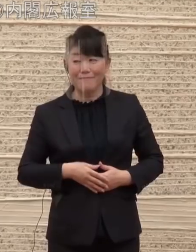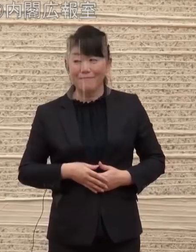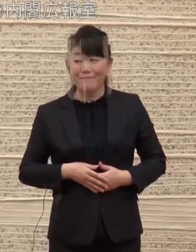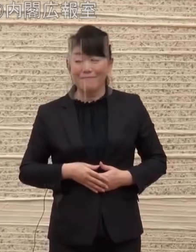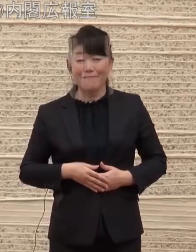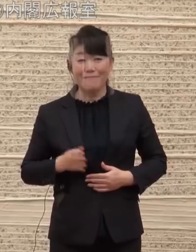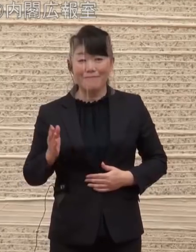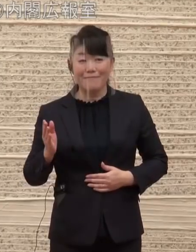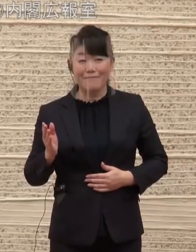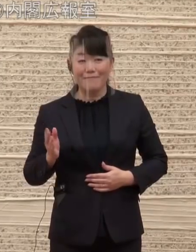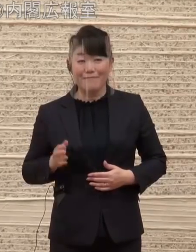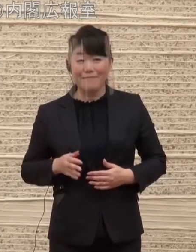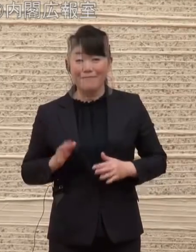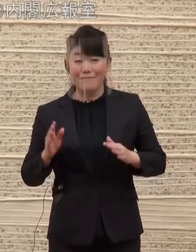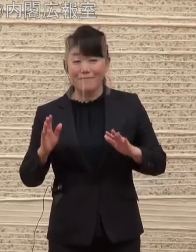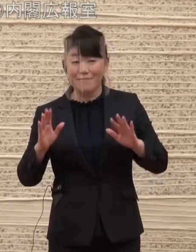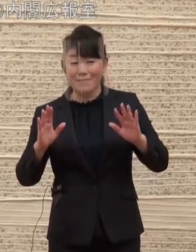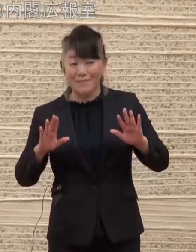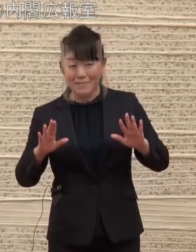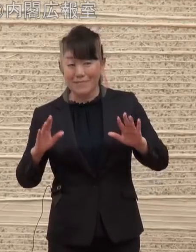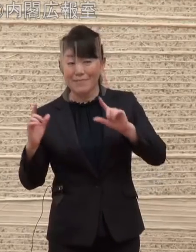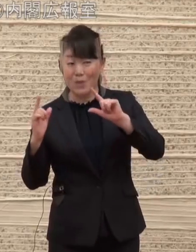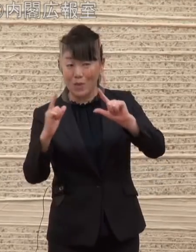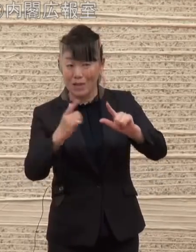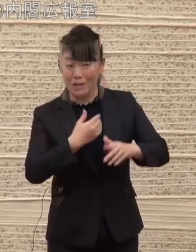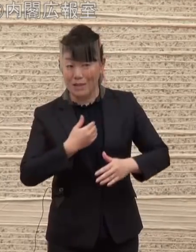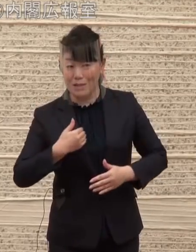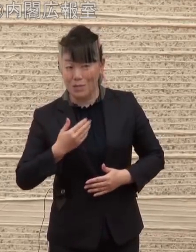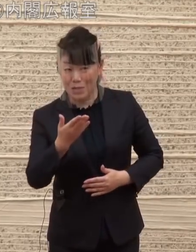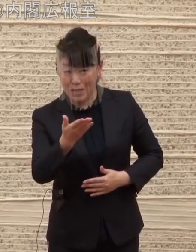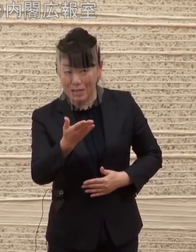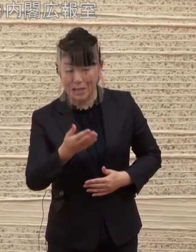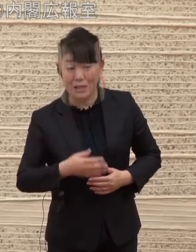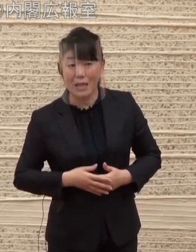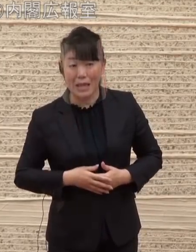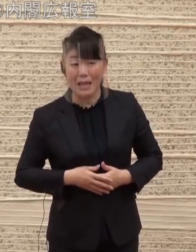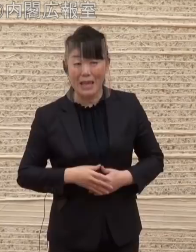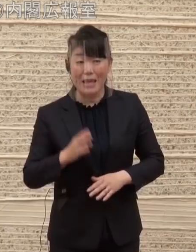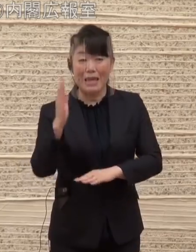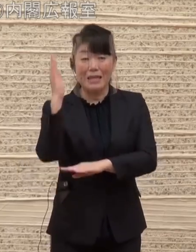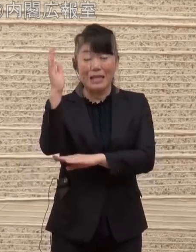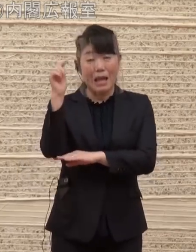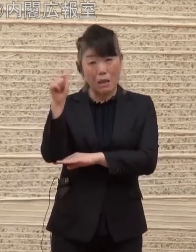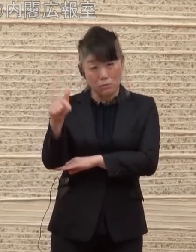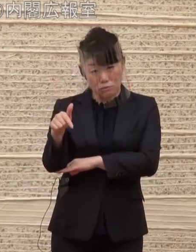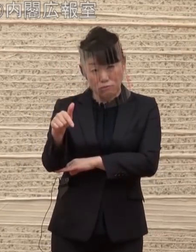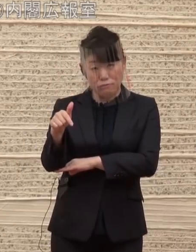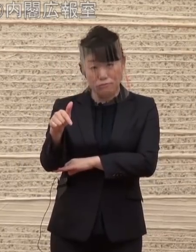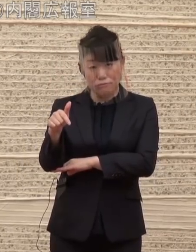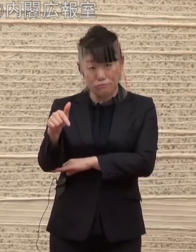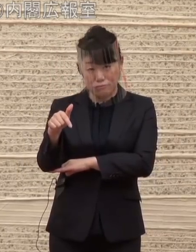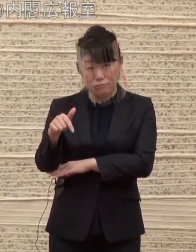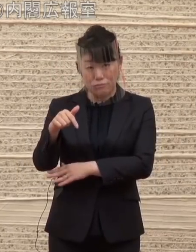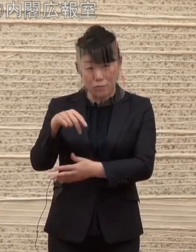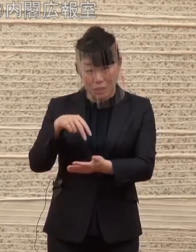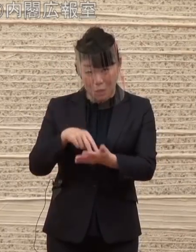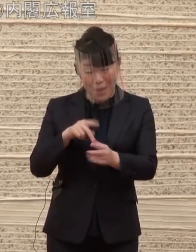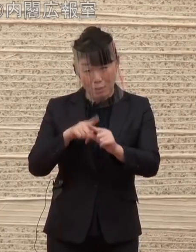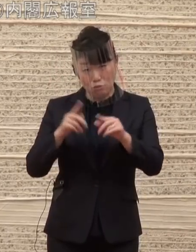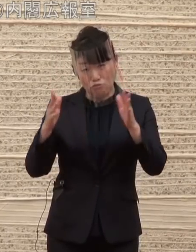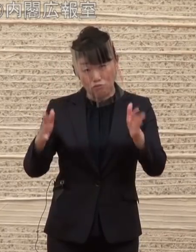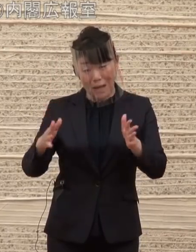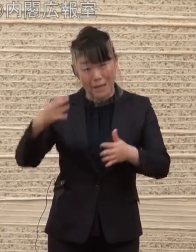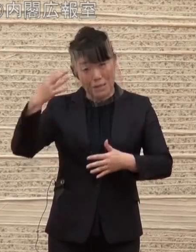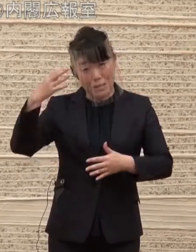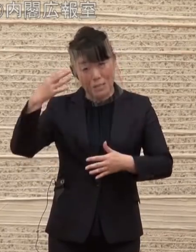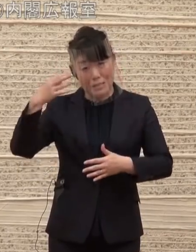4前の語ってほしくないよろしいですねば入ったme印象をやらないということあの